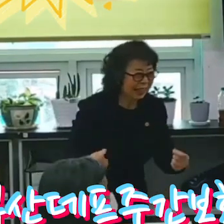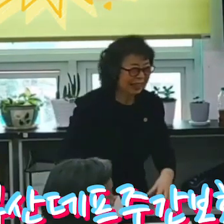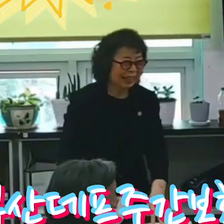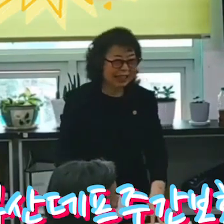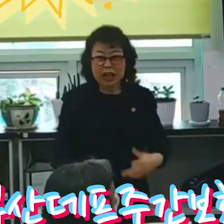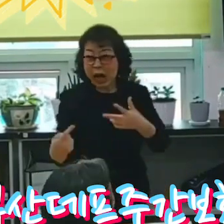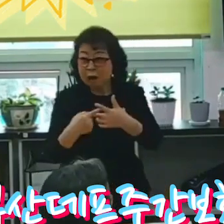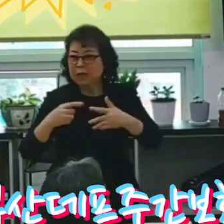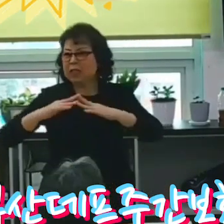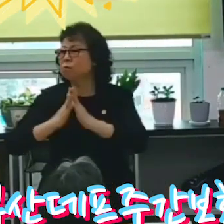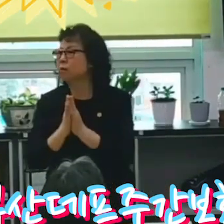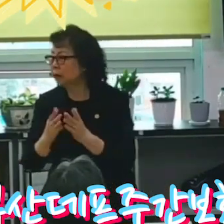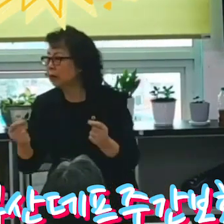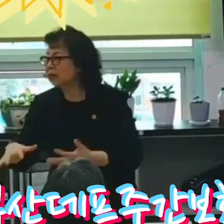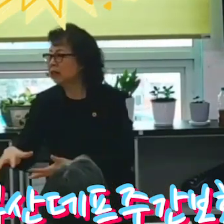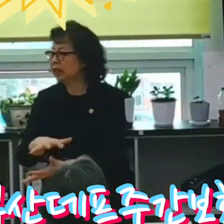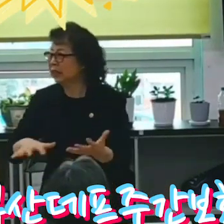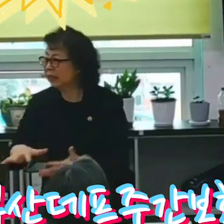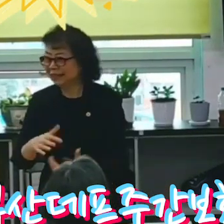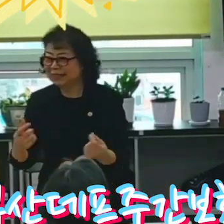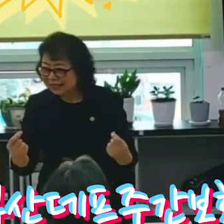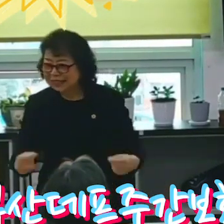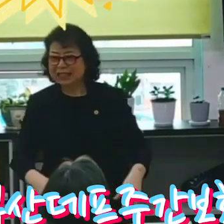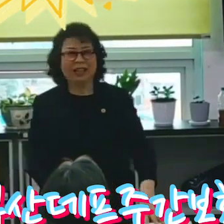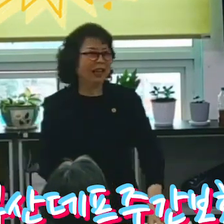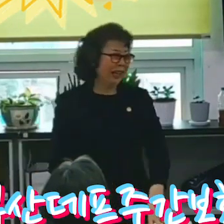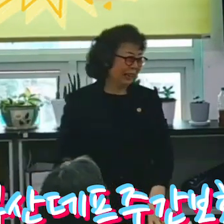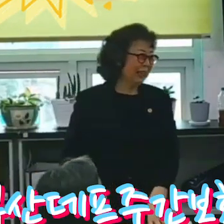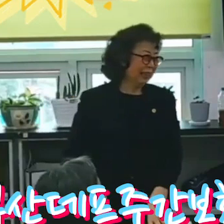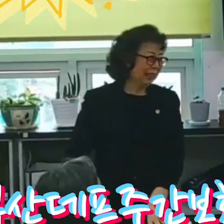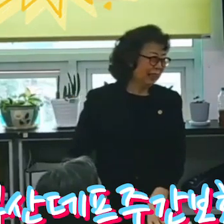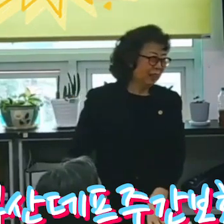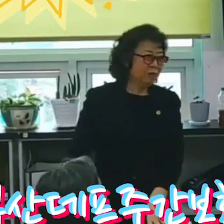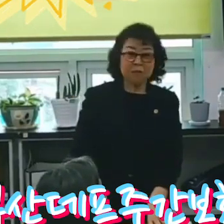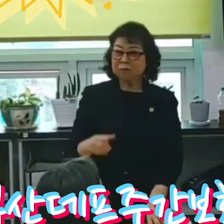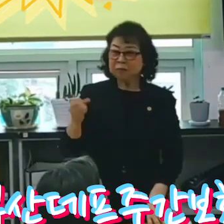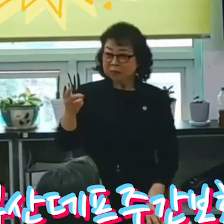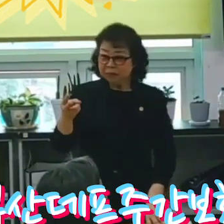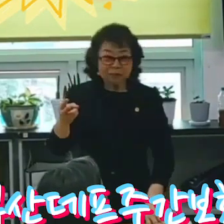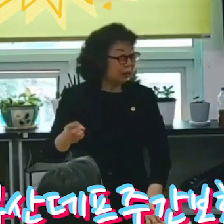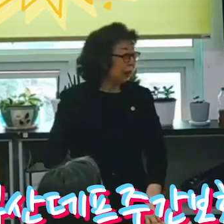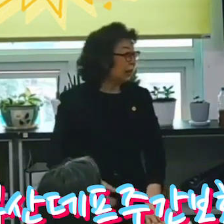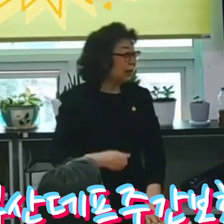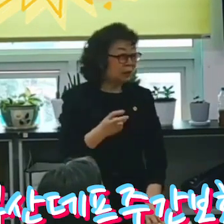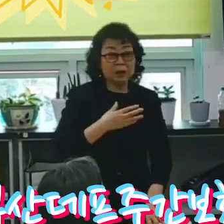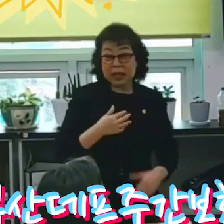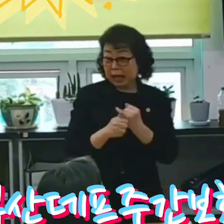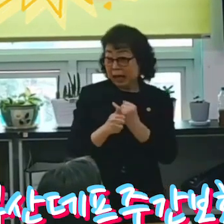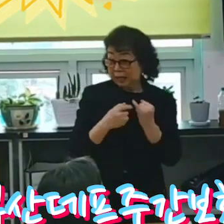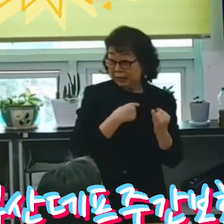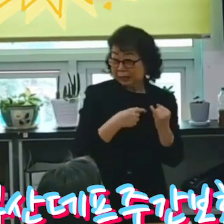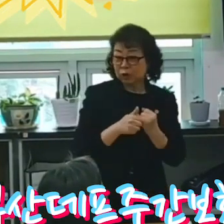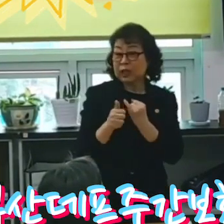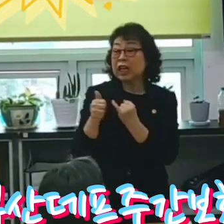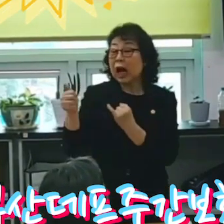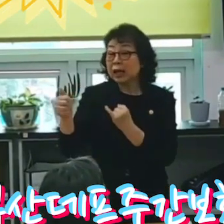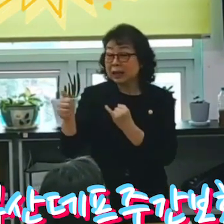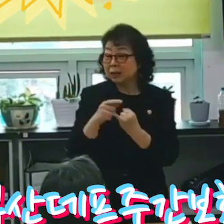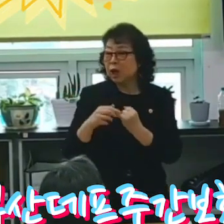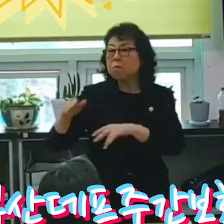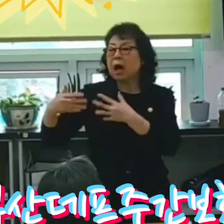들키면 이제 풍지박산 나는 거죠, 집이. 예. 그리고 이제 뭐, 저도 아내지만은,